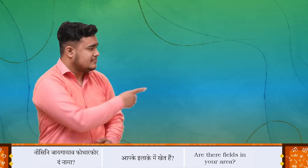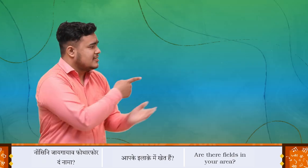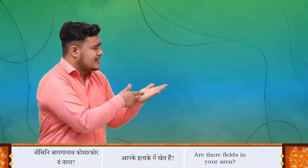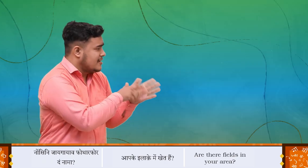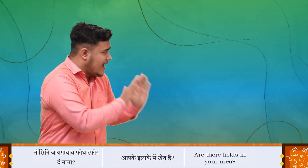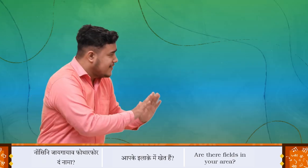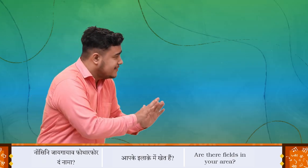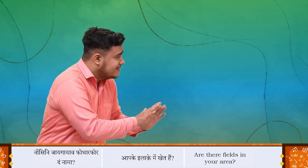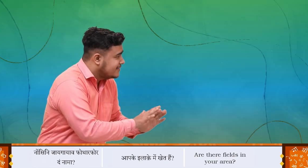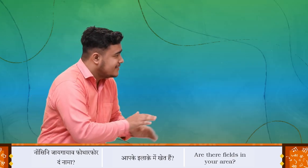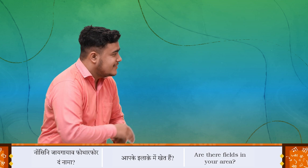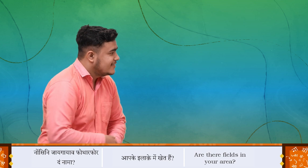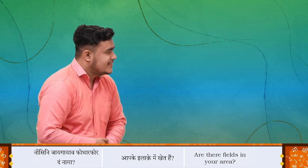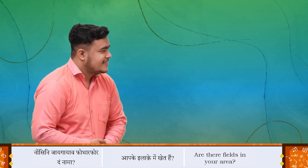Nengshini zagyao putarpur dong nama?